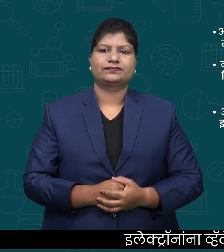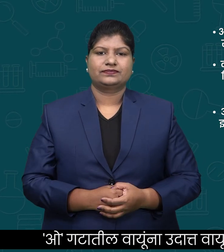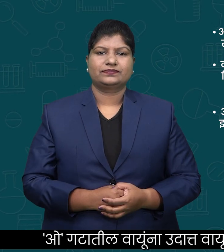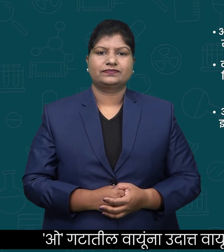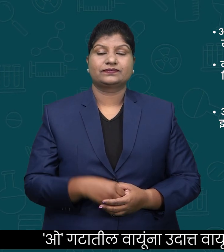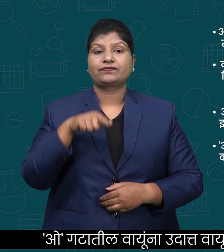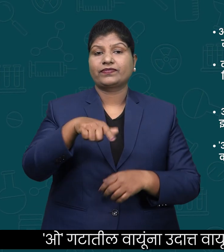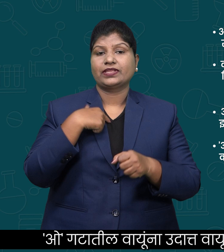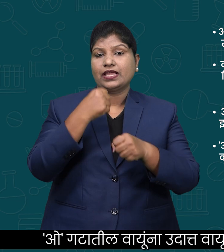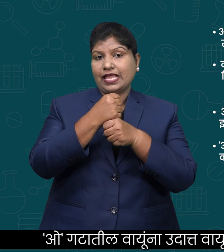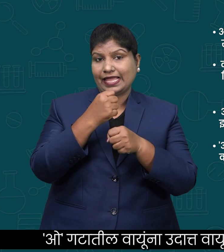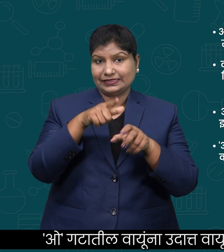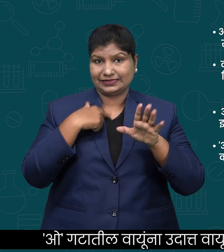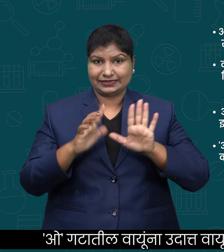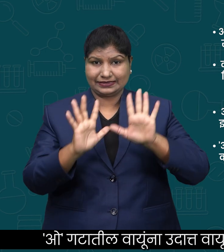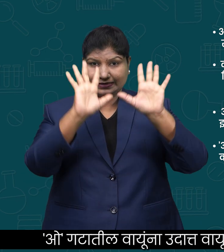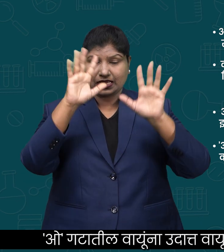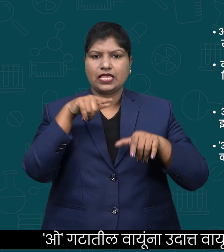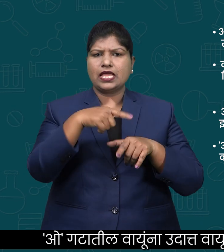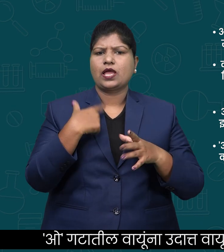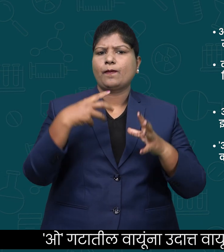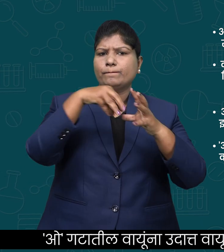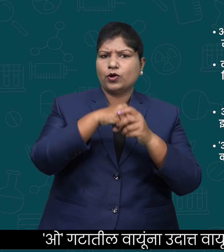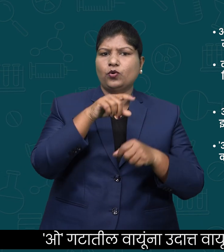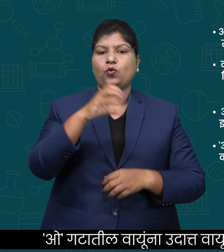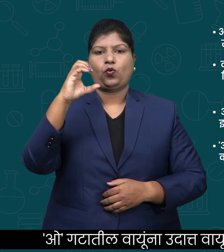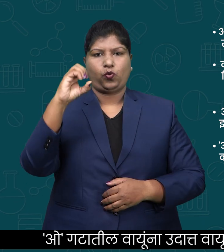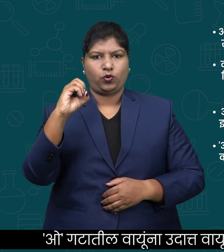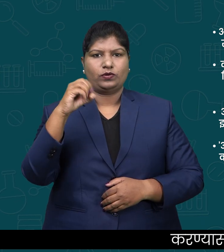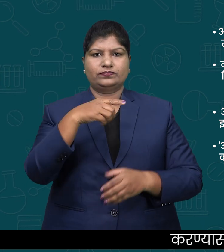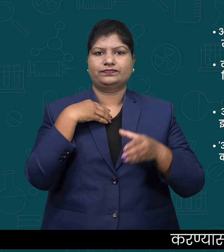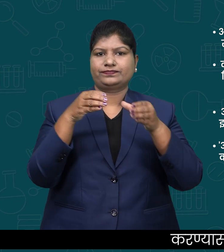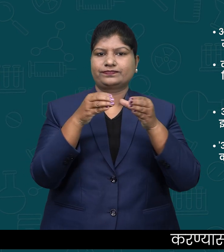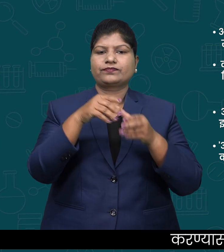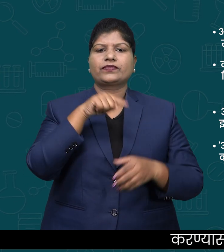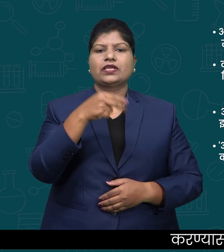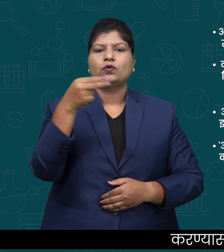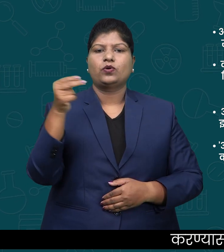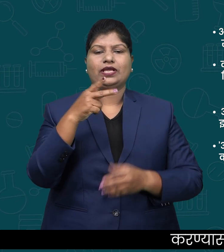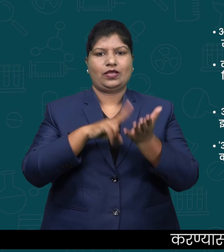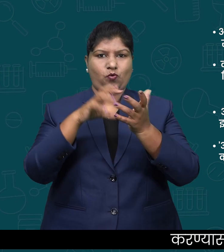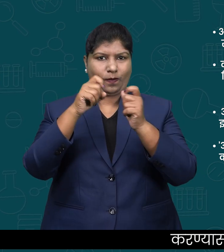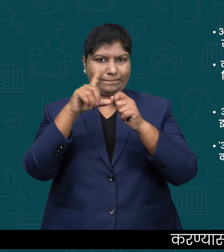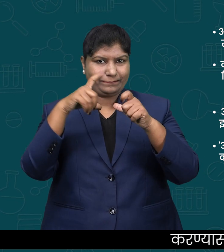ओ गटातील वायूंना उदात्त वायू म्हणतात कारण ते इतर अणूंशी संयोग करण्यास नाखुश असतात.